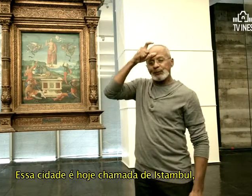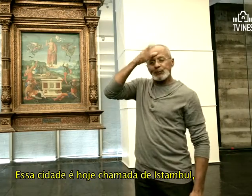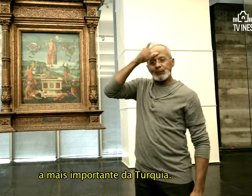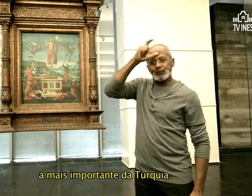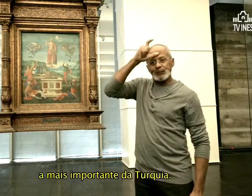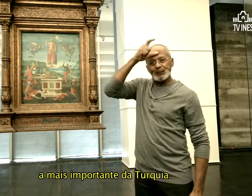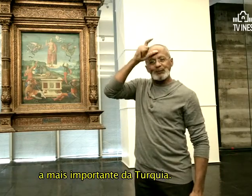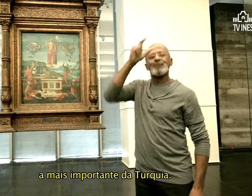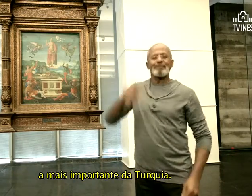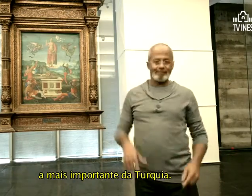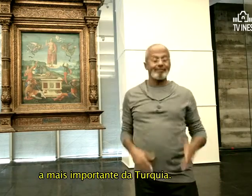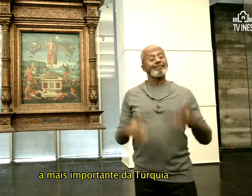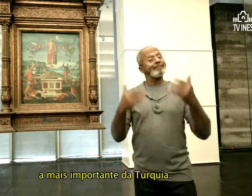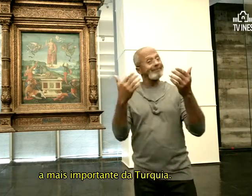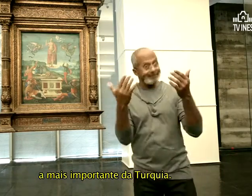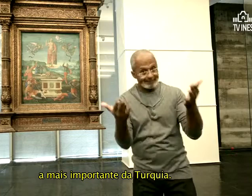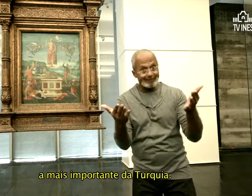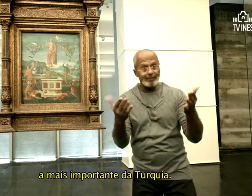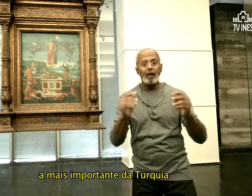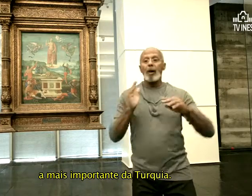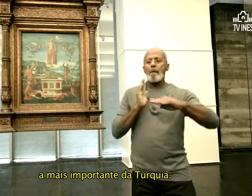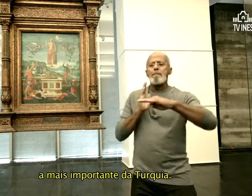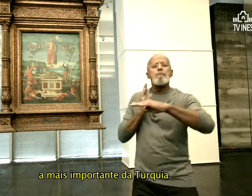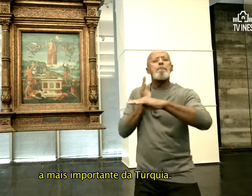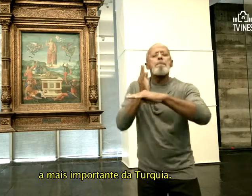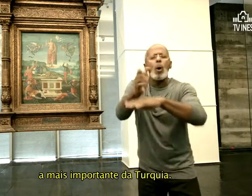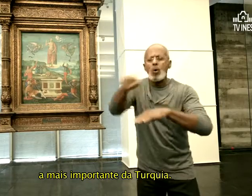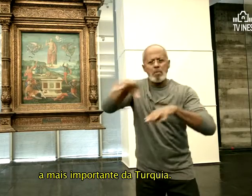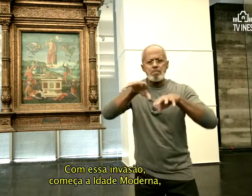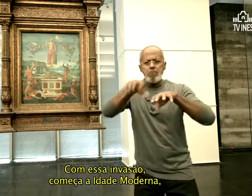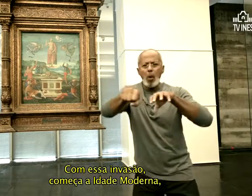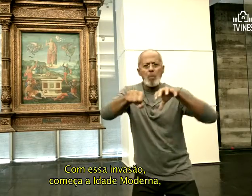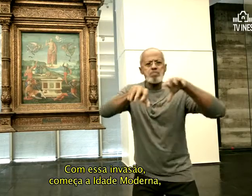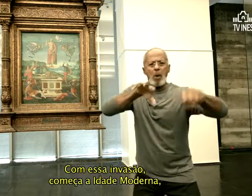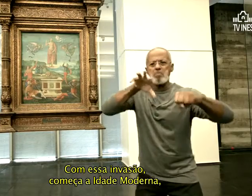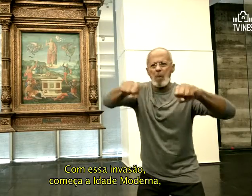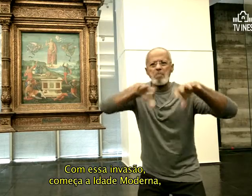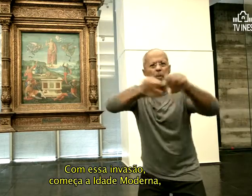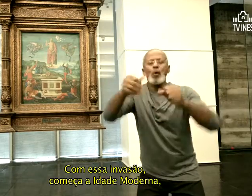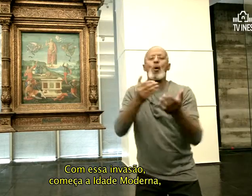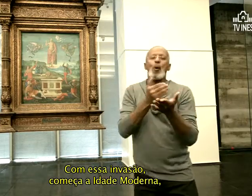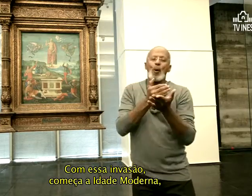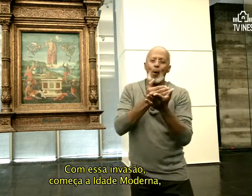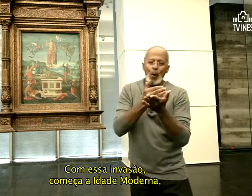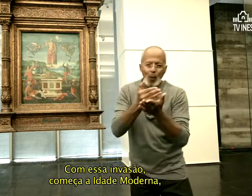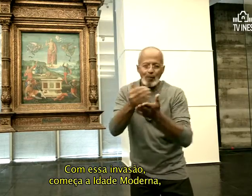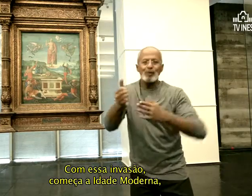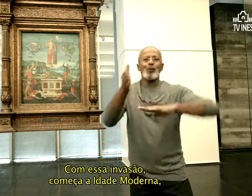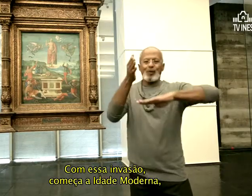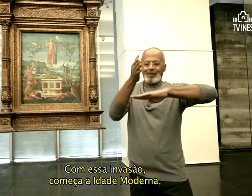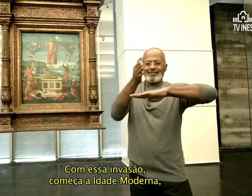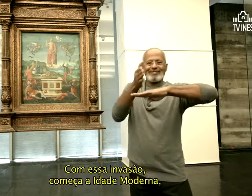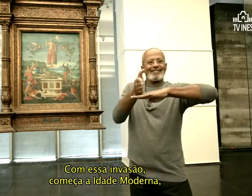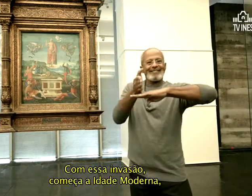a mais importante da Turquia. Com essa invasão, começa a Idade Moderna,